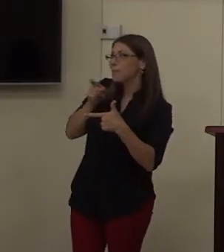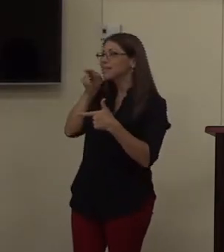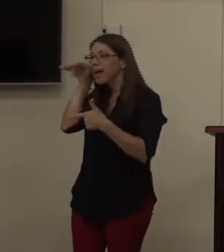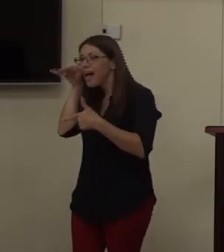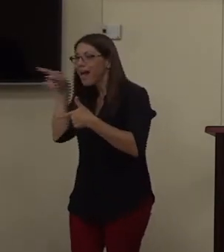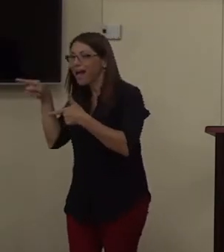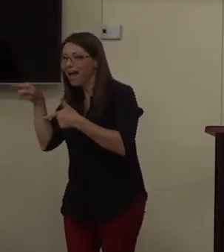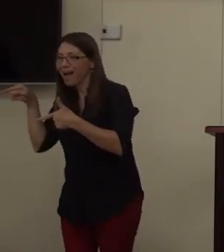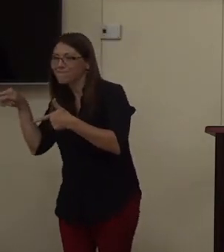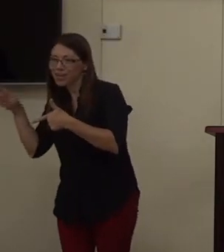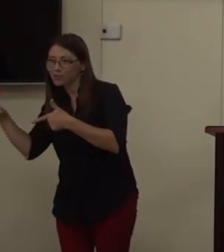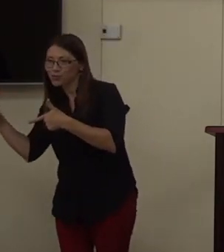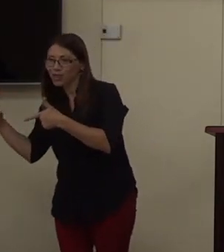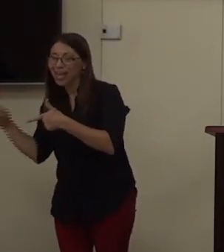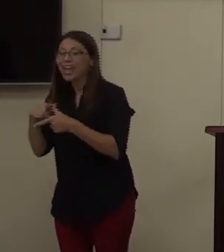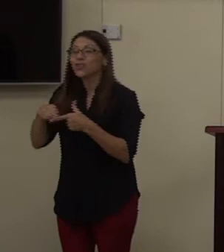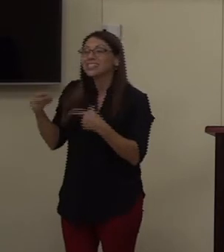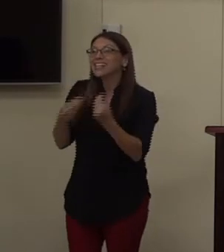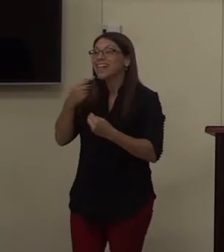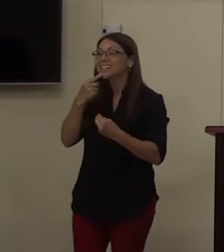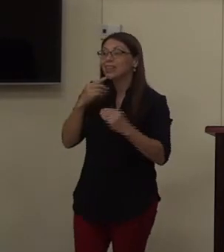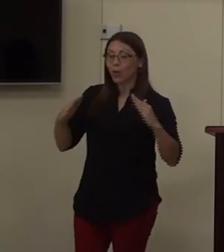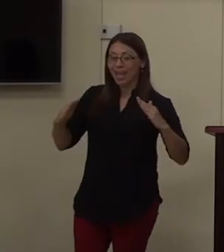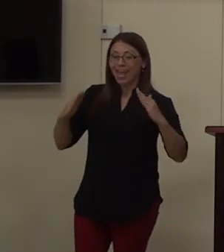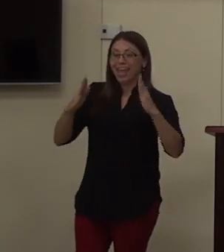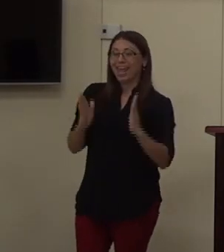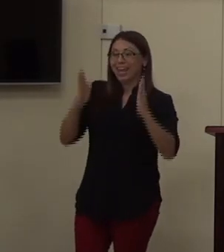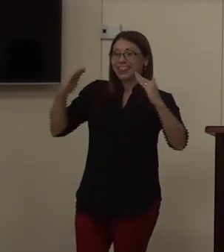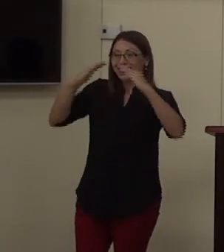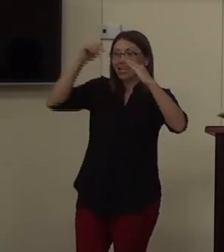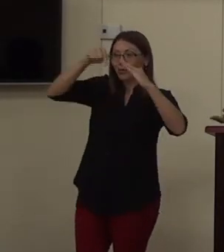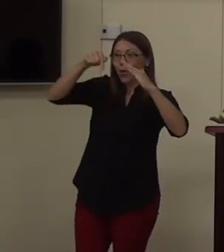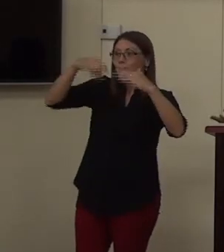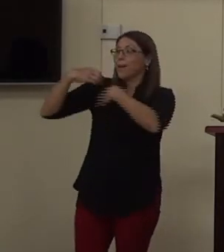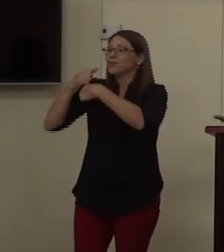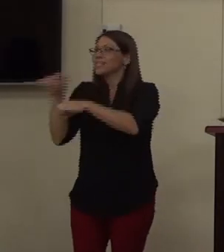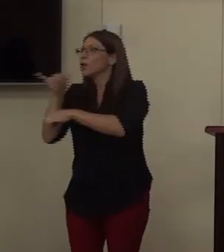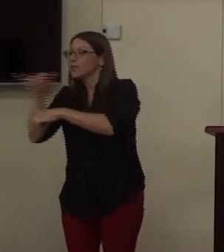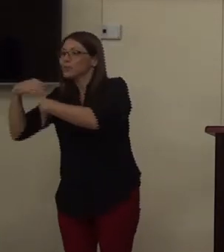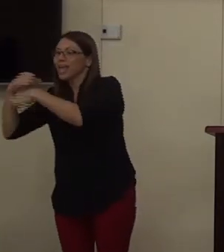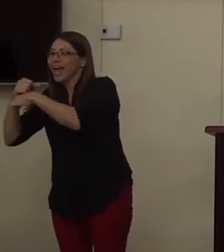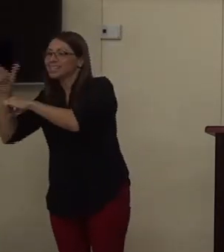que en el techo de tu casa vamos a hacer lo que hace Venus y la luna, pero se la vamos a copular.